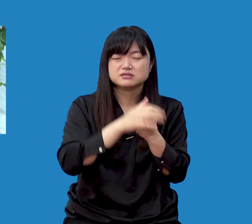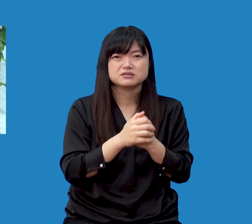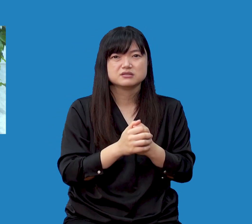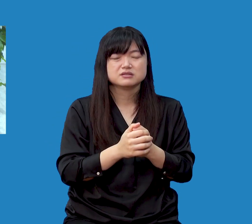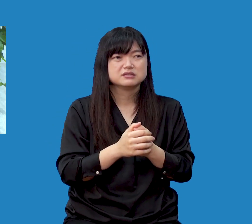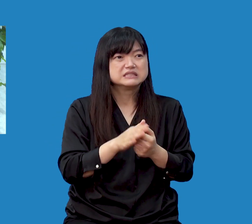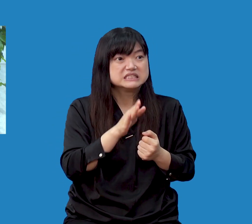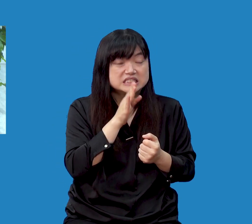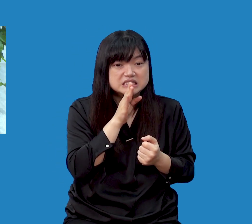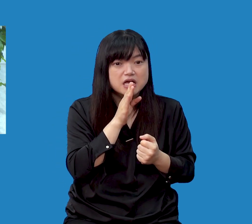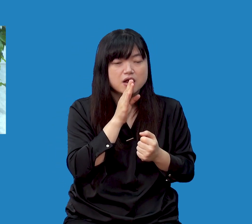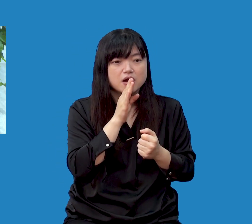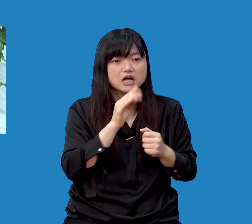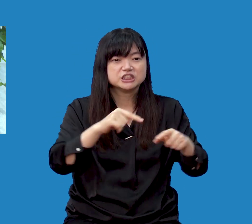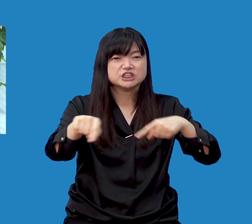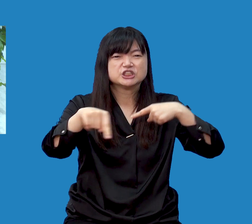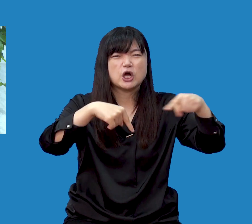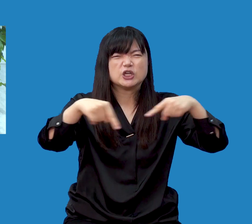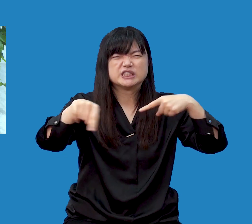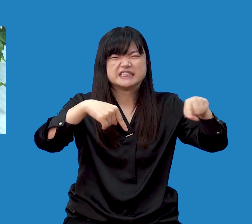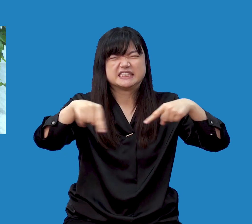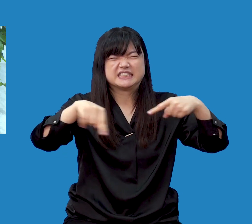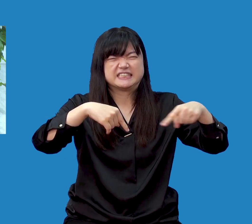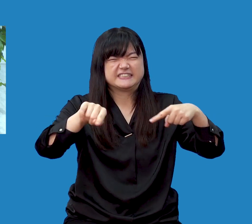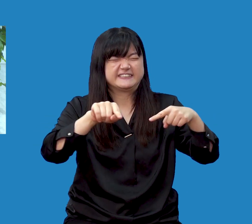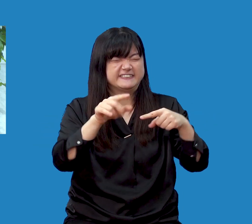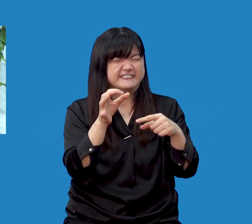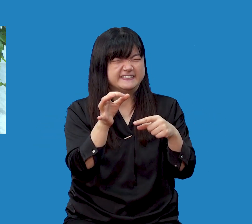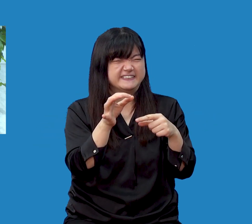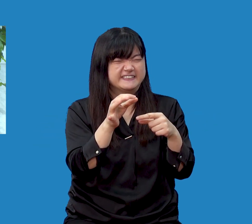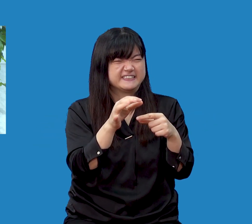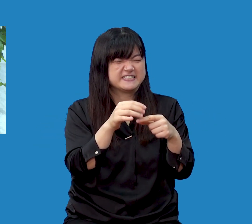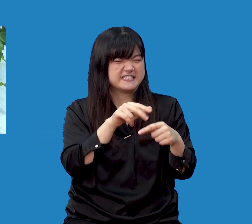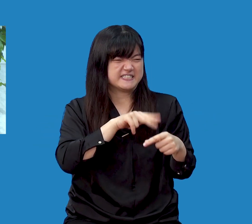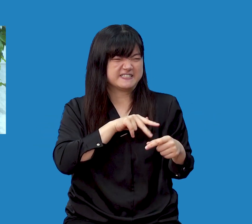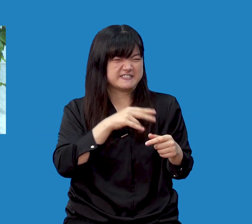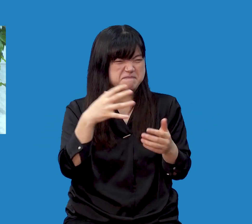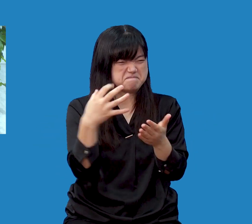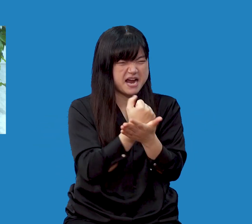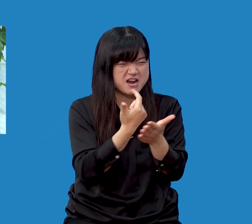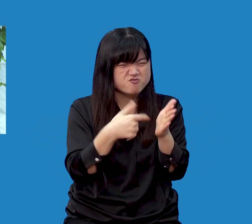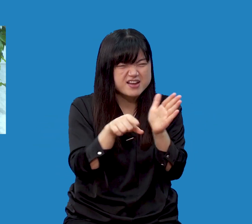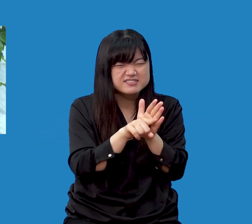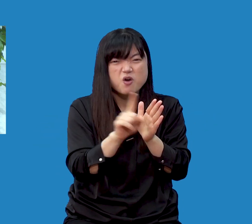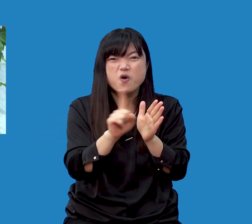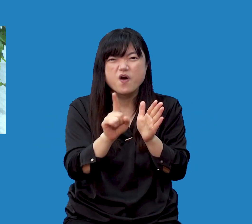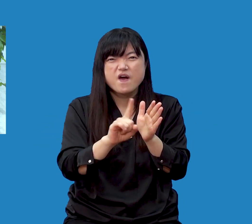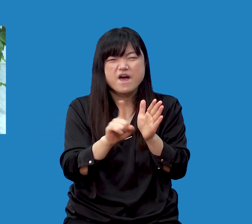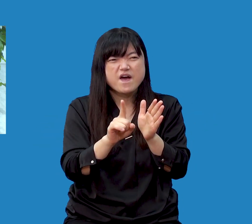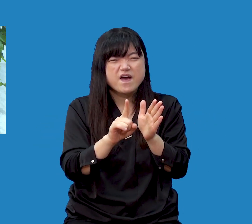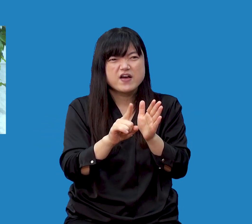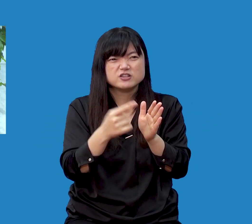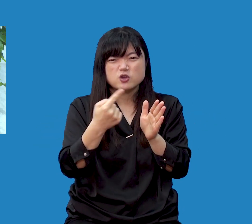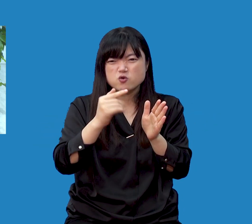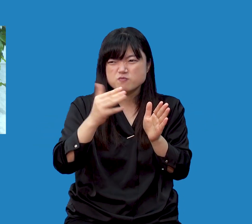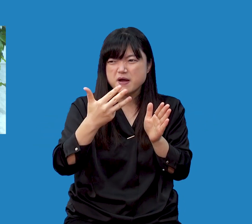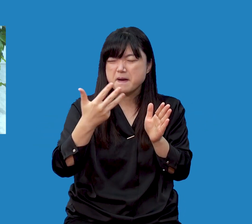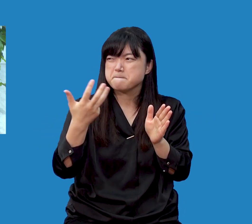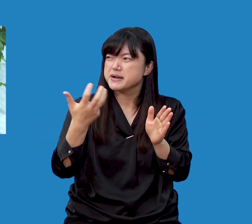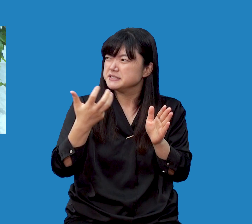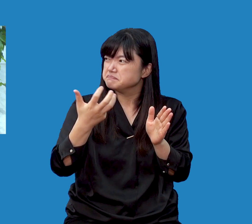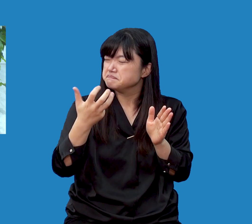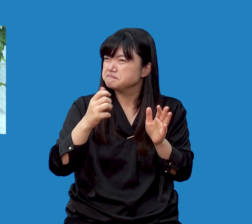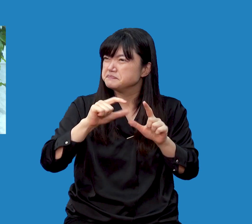수십억 원의 정치 헌금을 내고 1980년대에 전국구